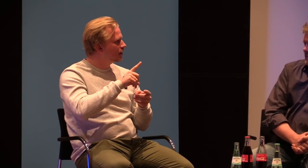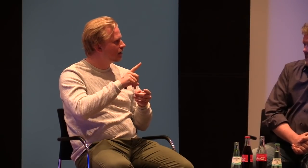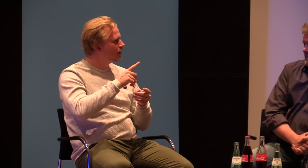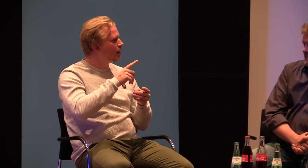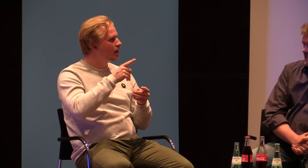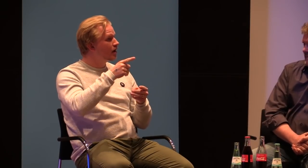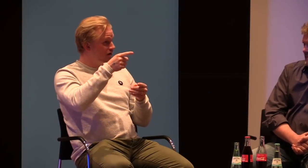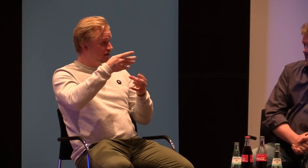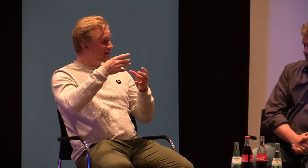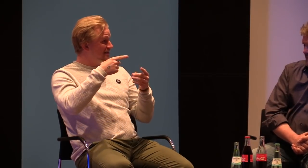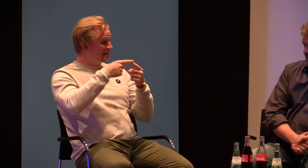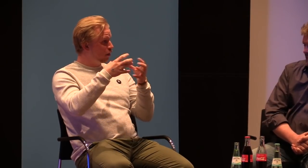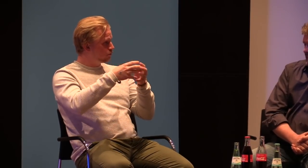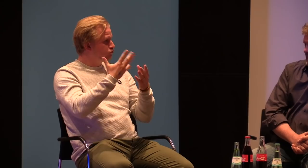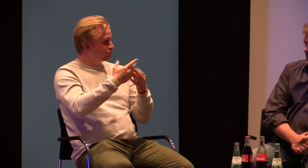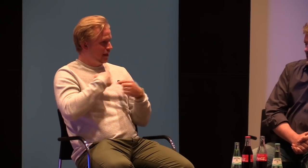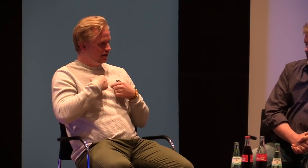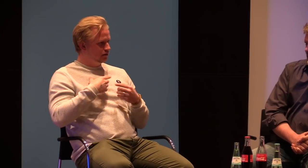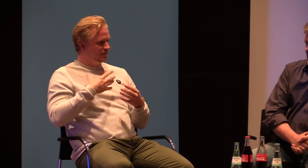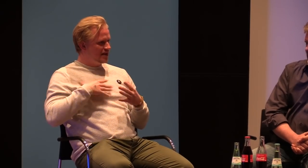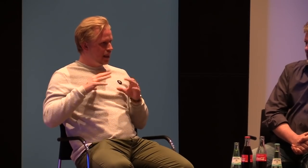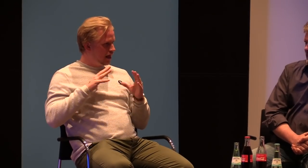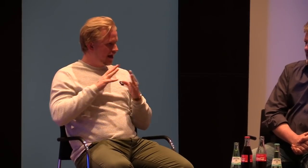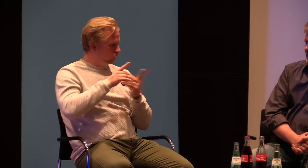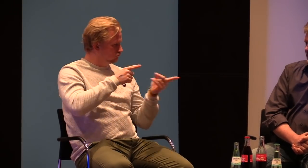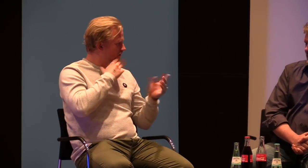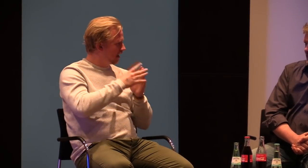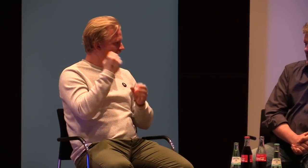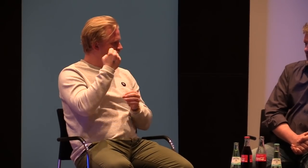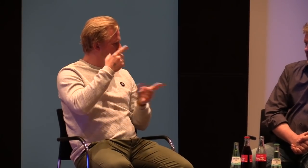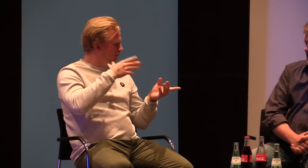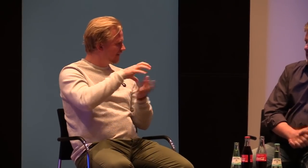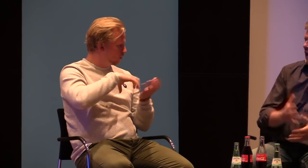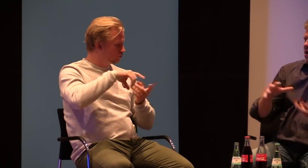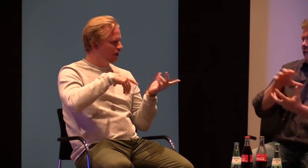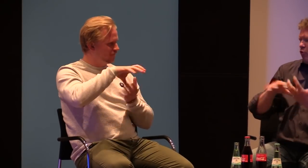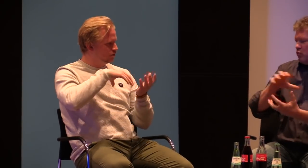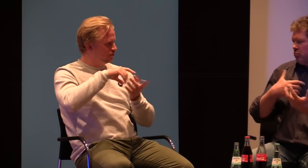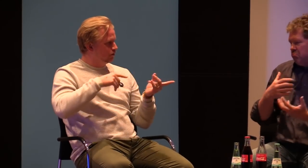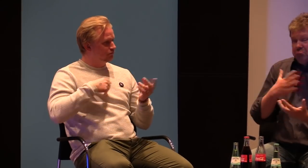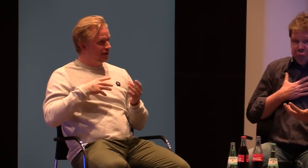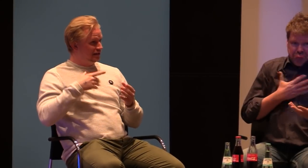klar. Sein Konzept ist nicht so ganz transparent. Ich weiß gar nicht, was er genau erreichen möchte.